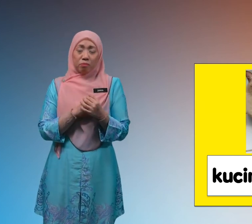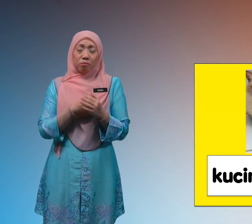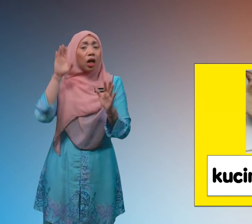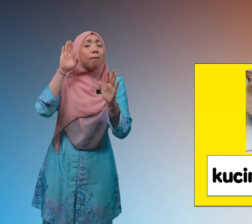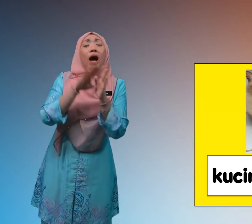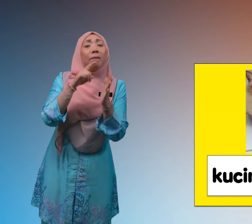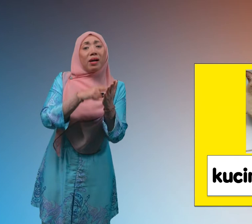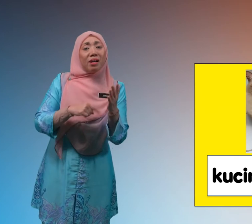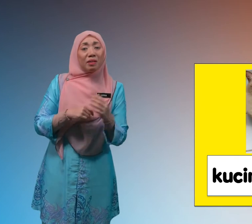Gambar apa?